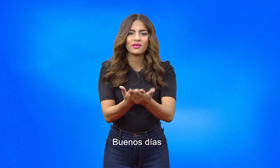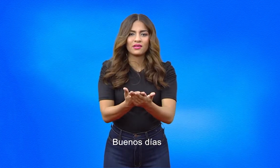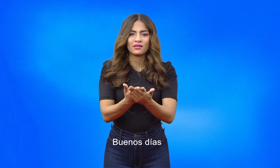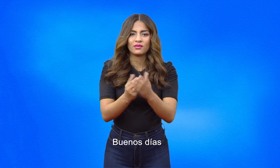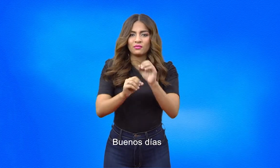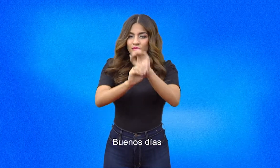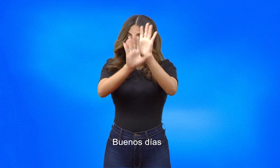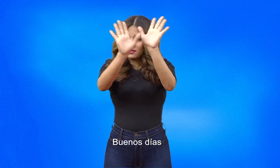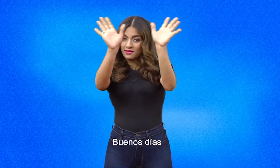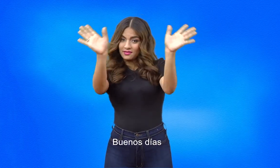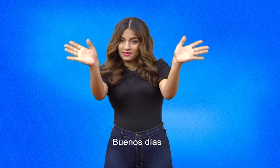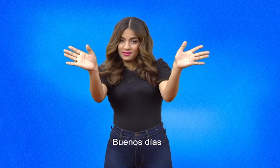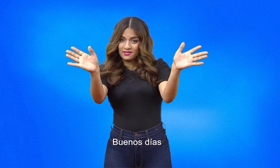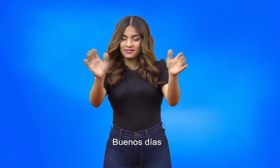Buenos días.